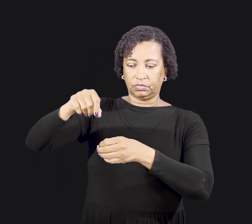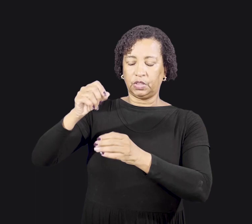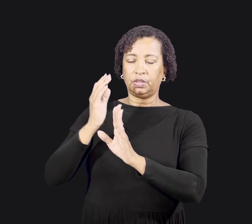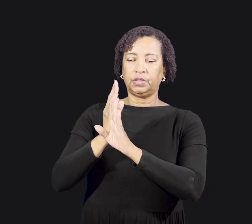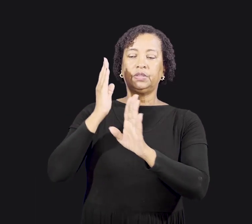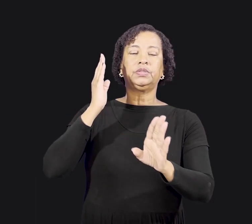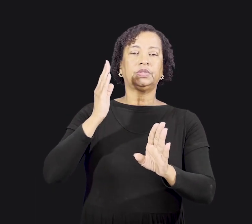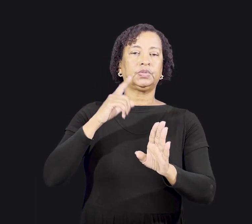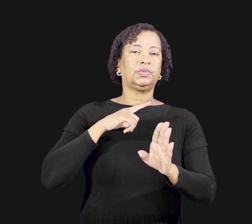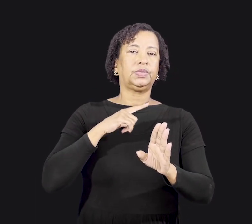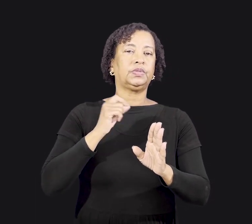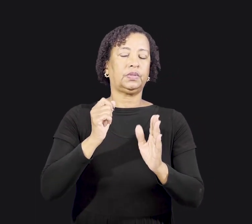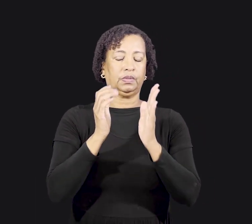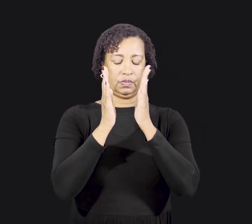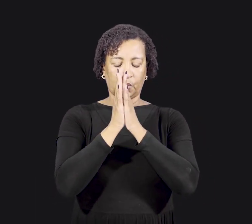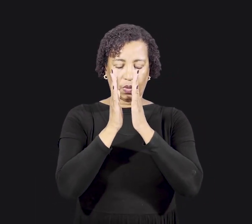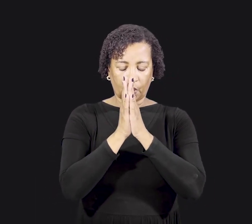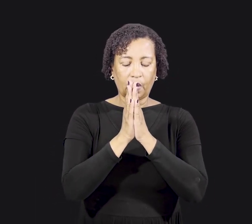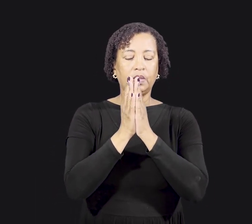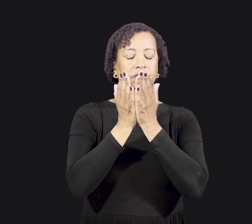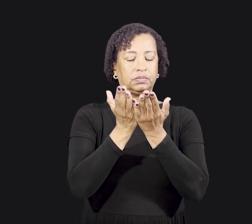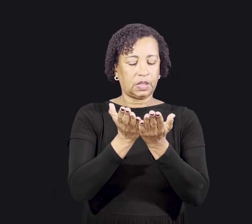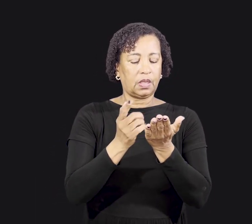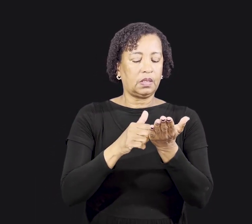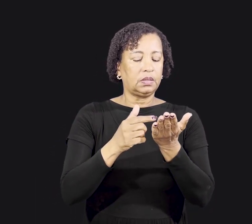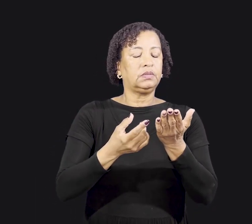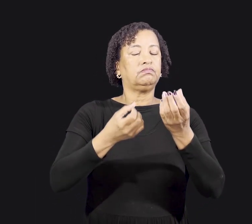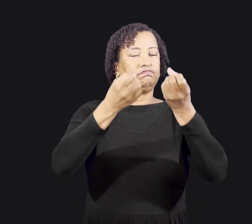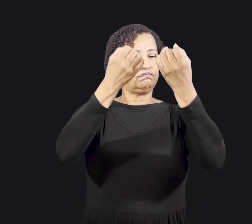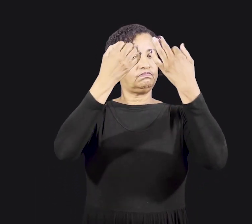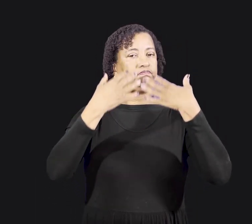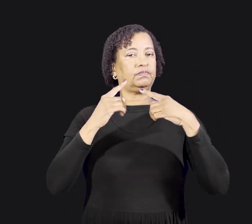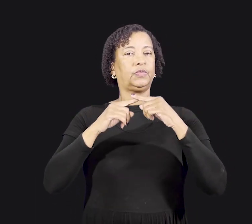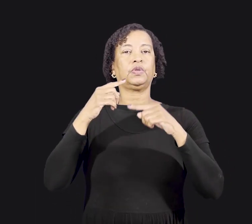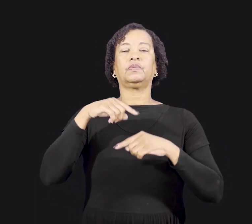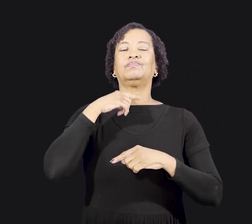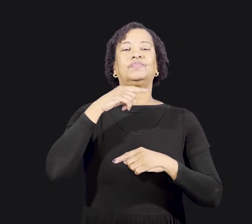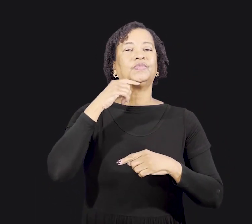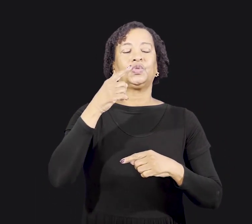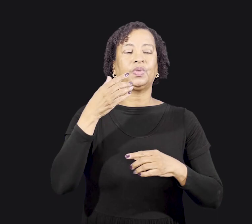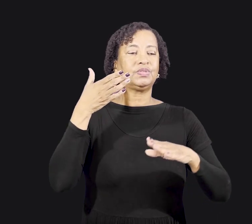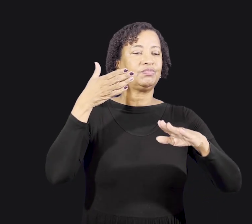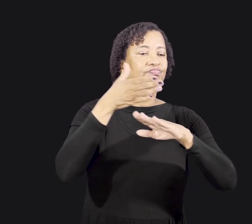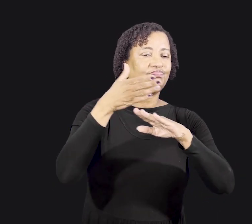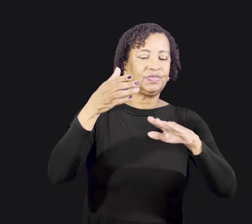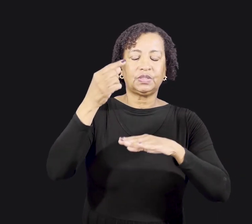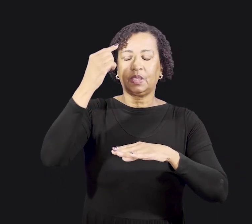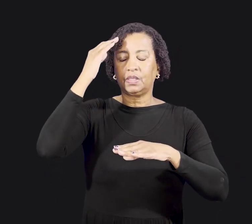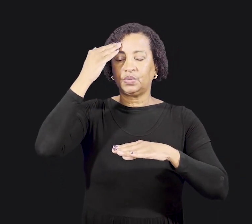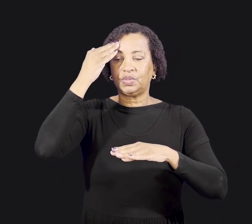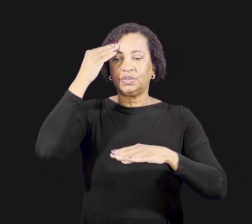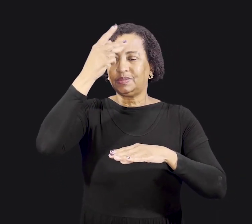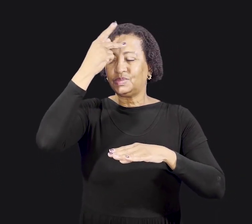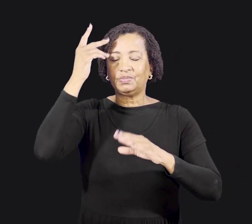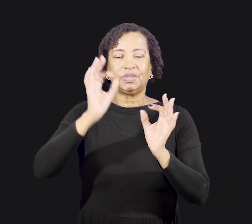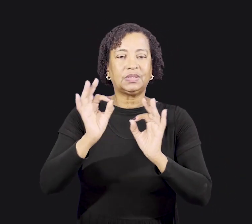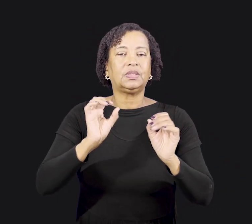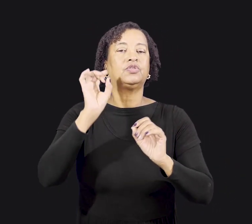descobrimos que os frutos vêm através da oração e da palavra, porque você não consegue penetrar no entendimento de ninguém. Só o